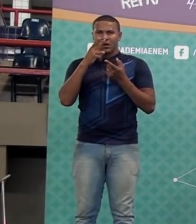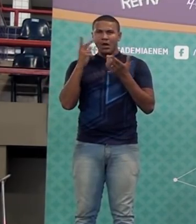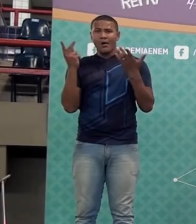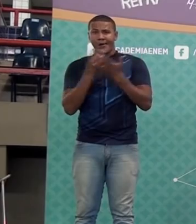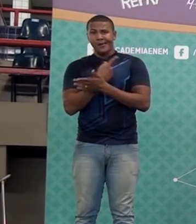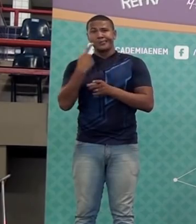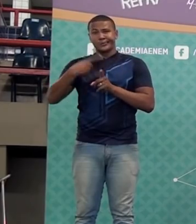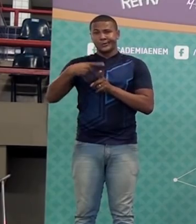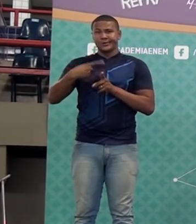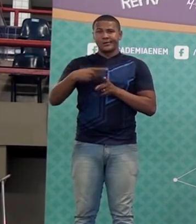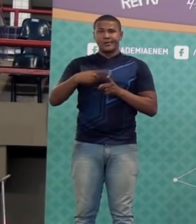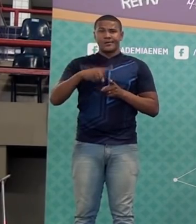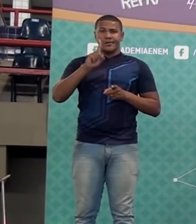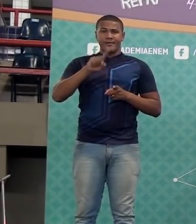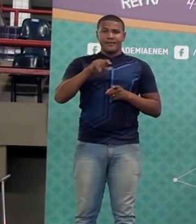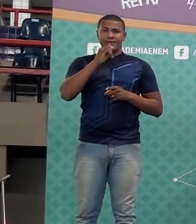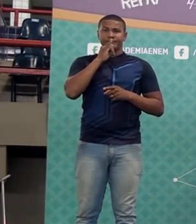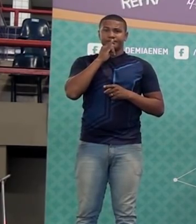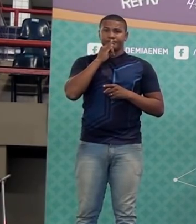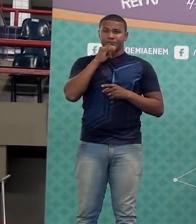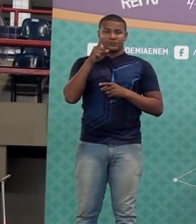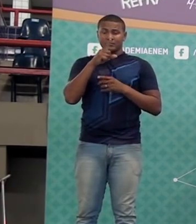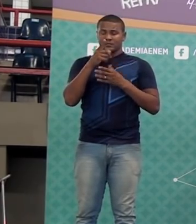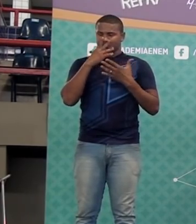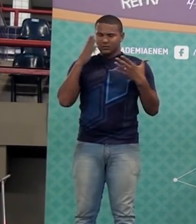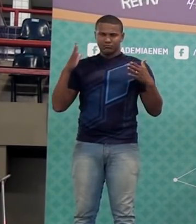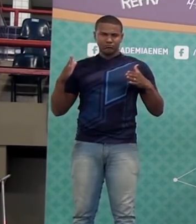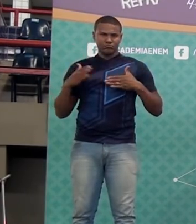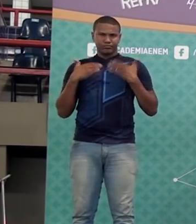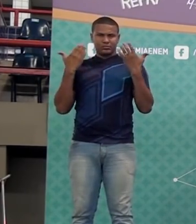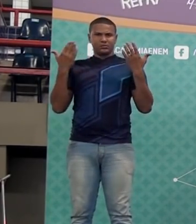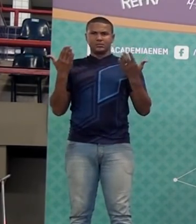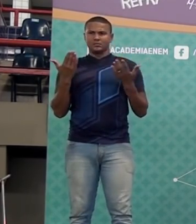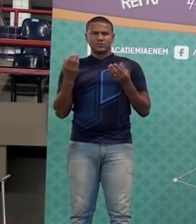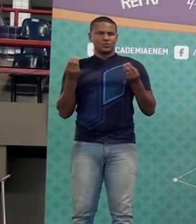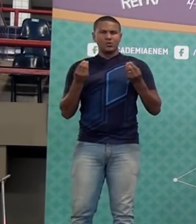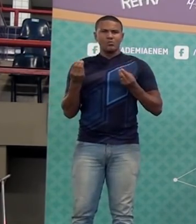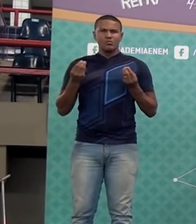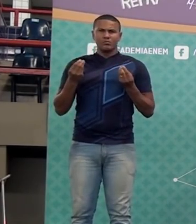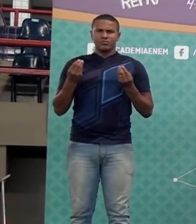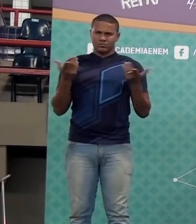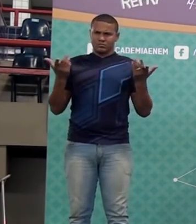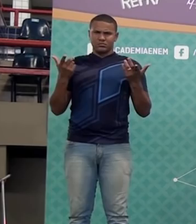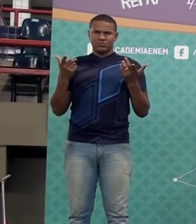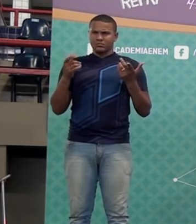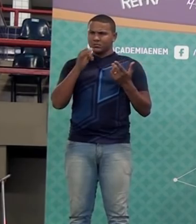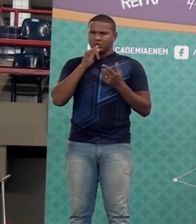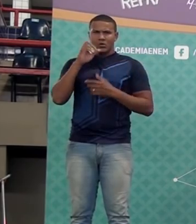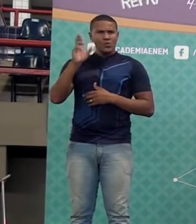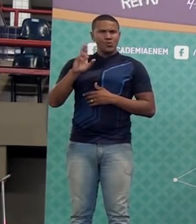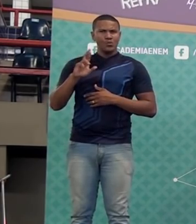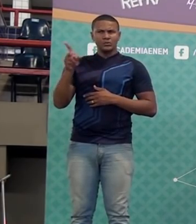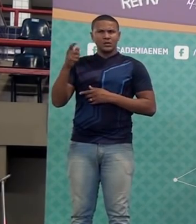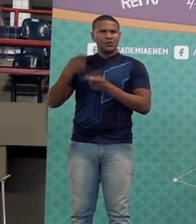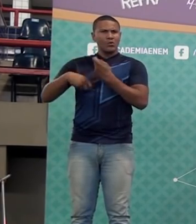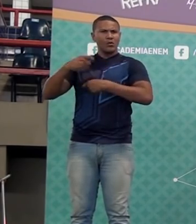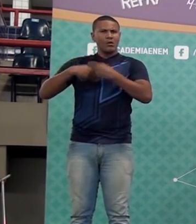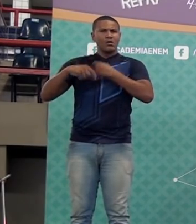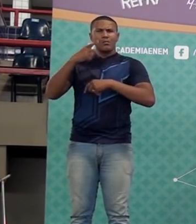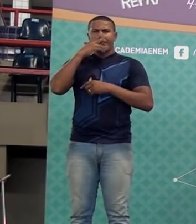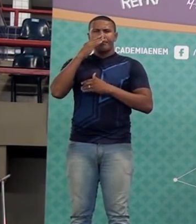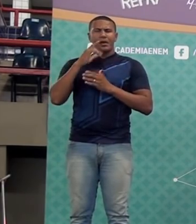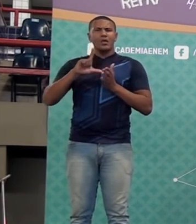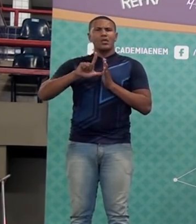porque o Marx, surpreenderia o Marx. A revolução não poderia ter acontecido num país atrasado economicamente como a